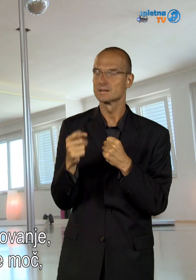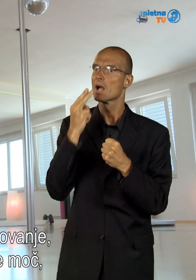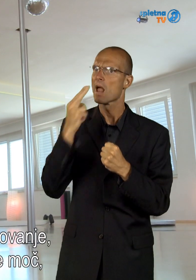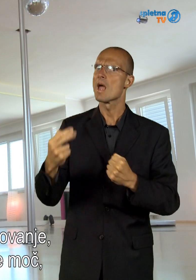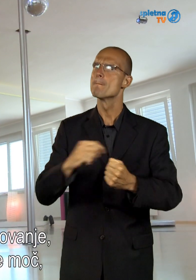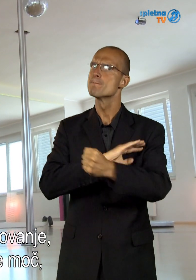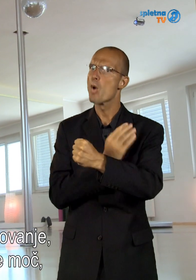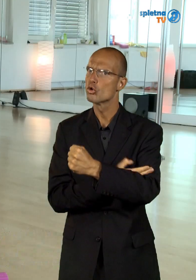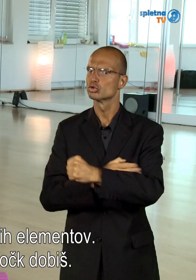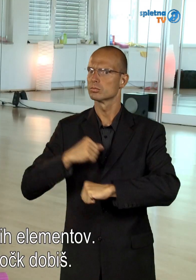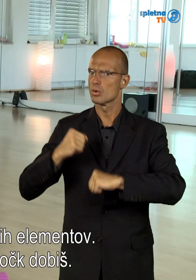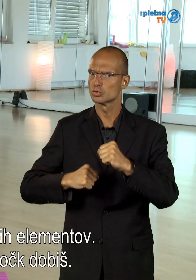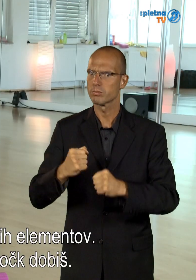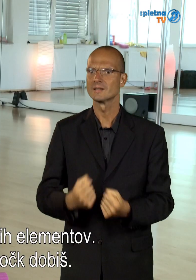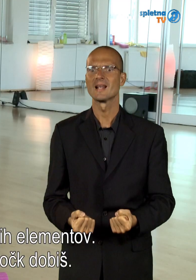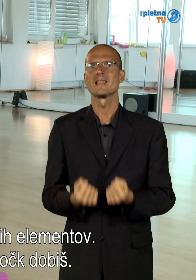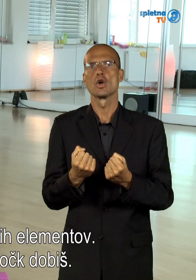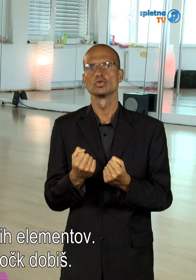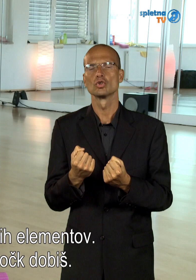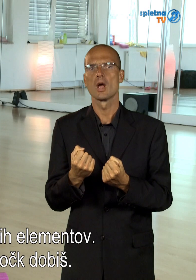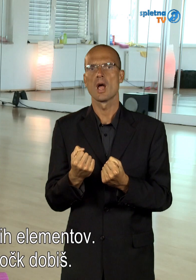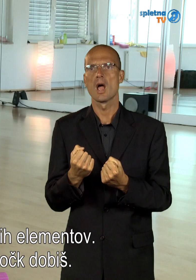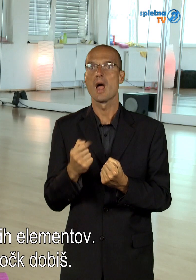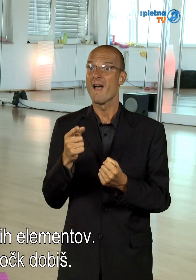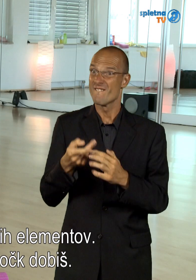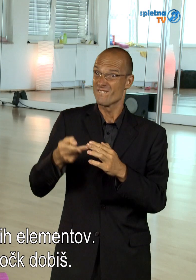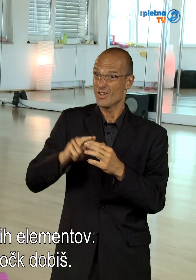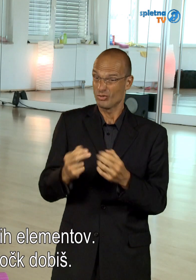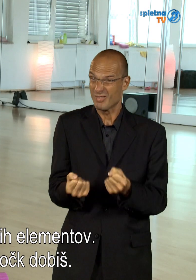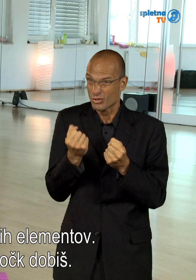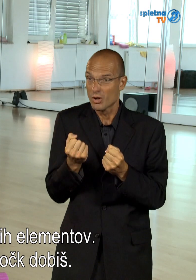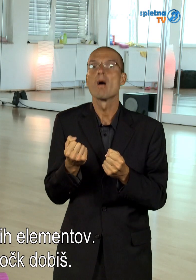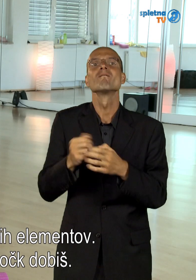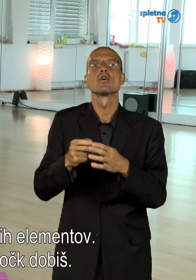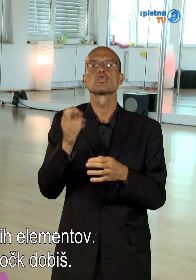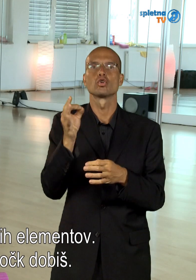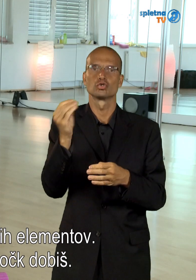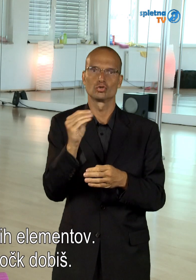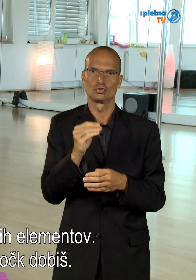se ocenjuje moč, sposobnost, težji element, težji je, več točk dobiš.